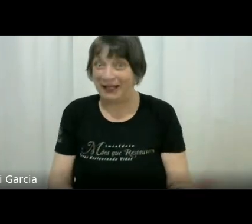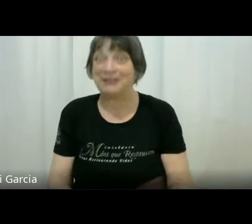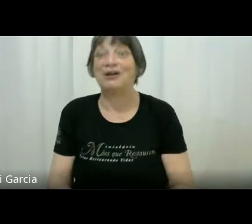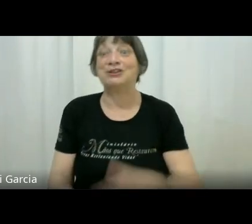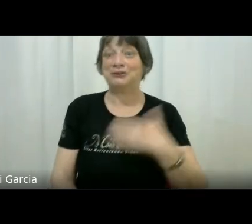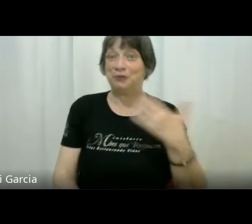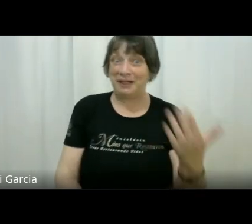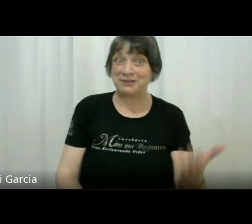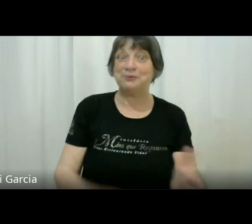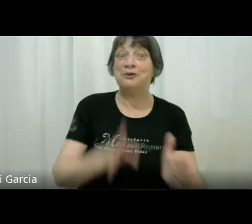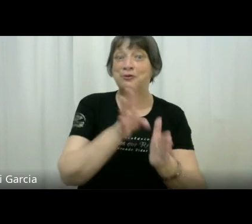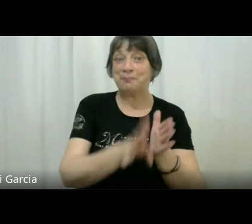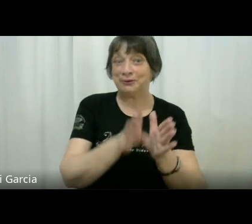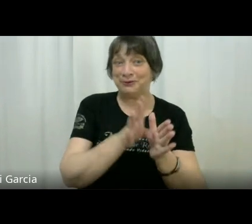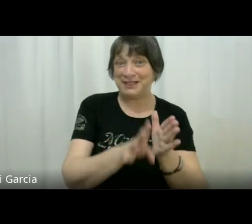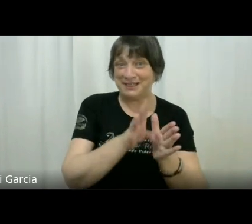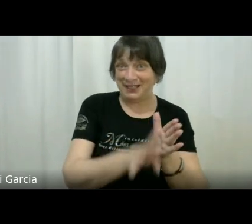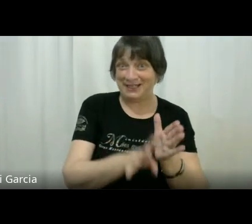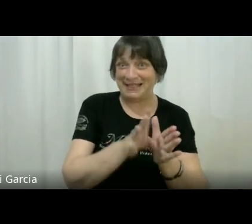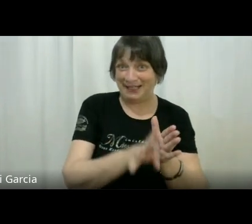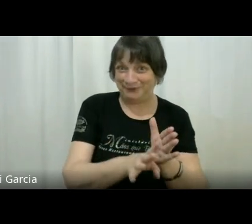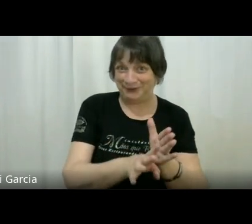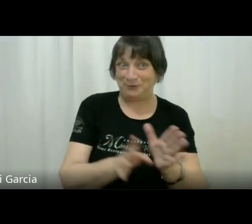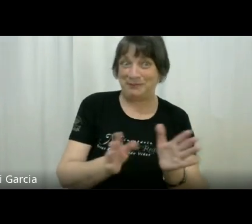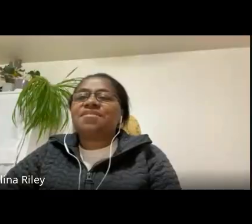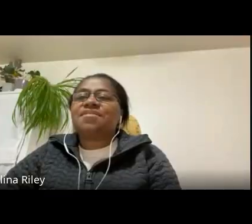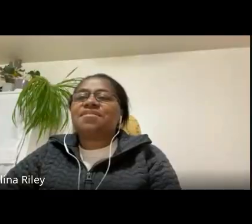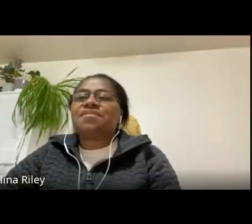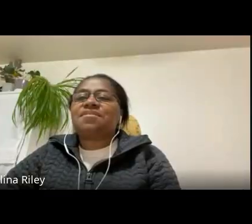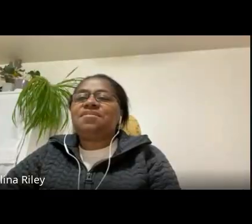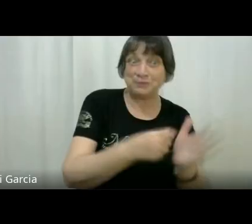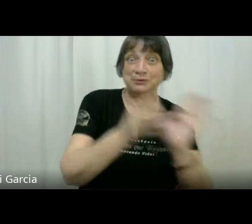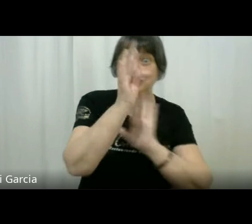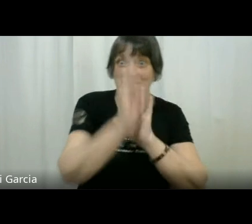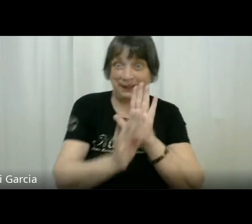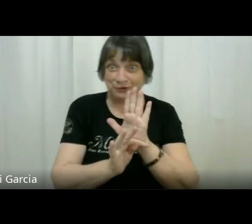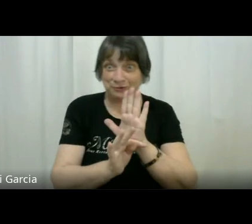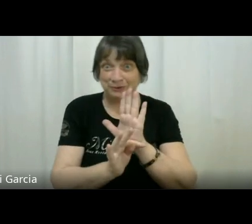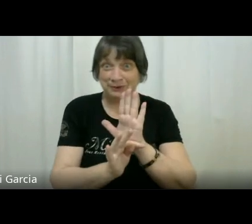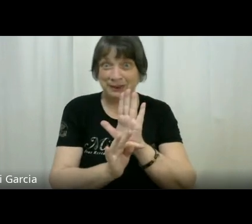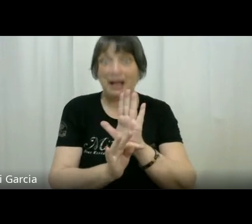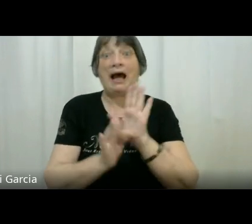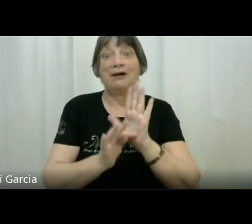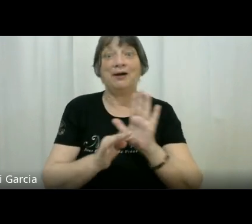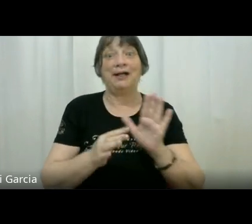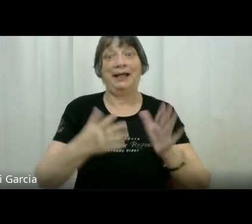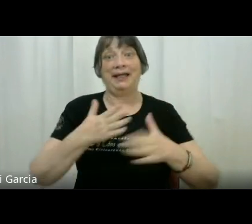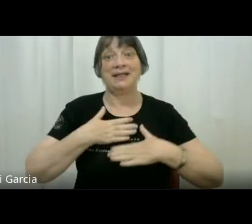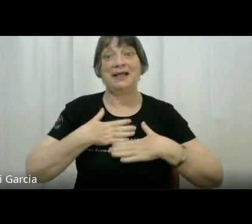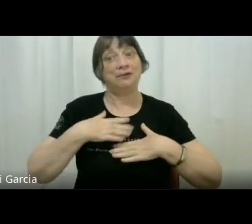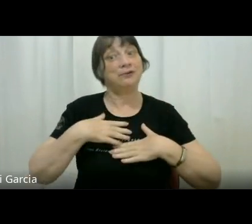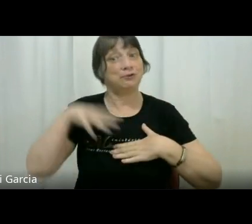aí eu já estou mais no português sinalizado. Estou mais próximo do texto.